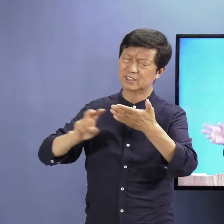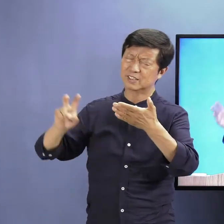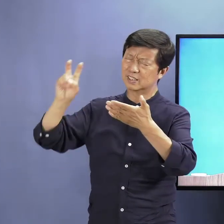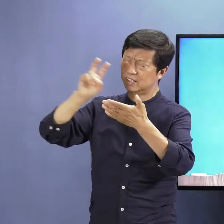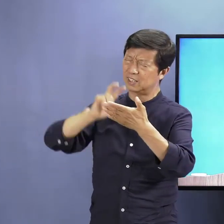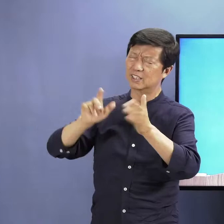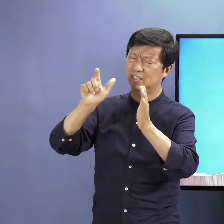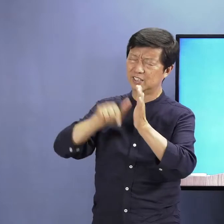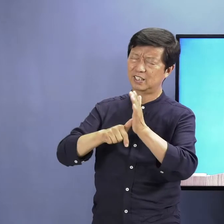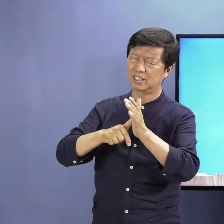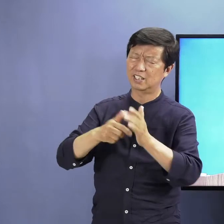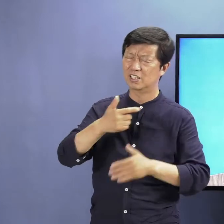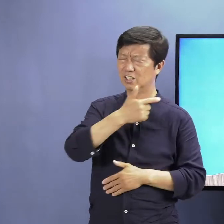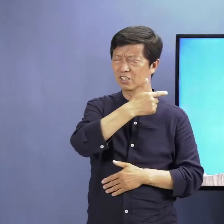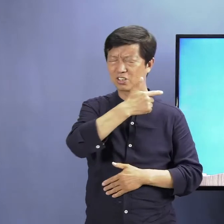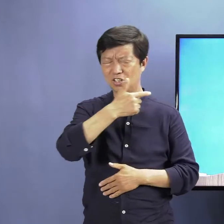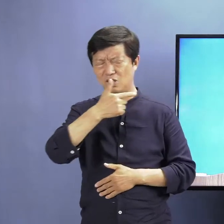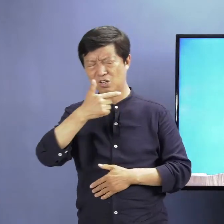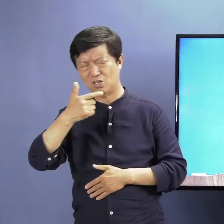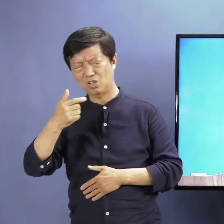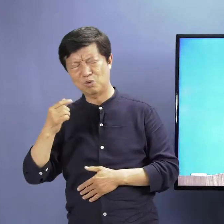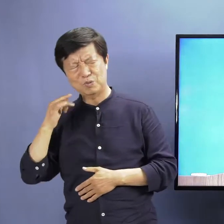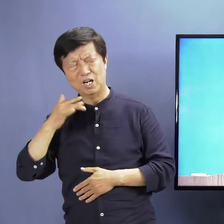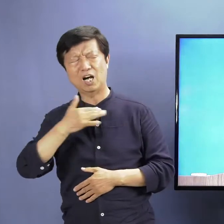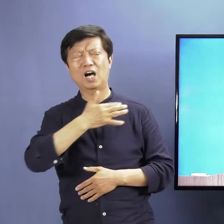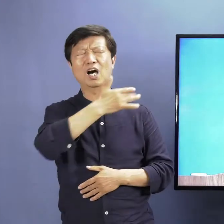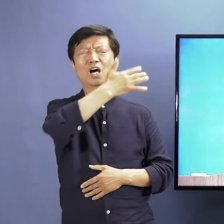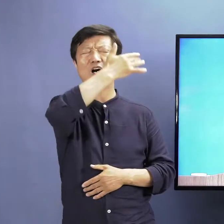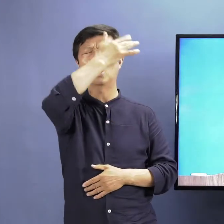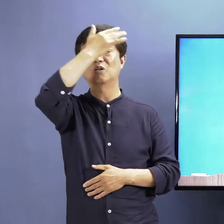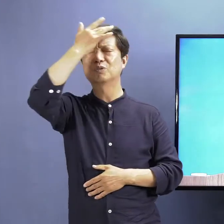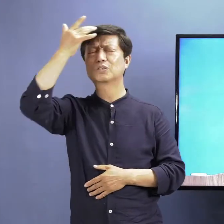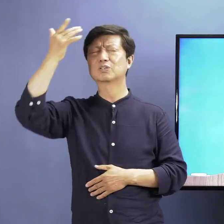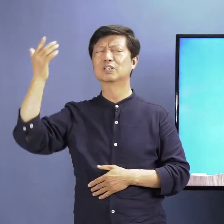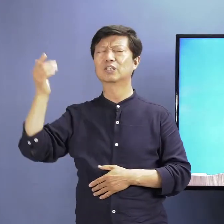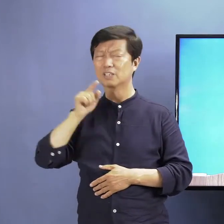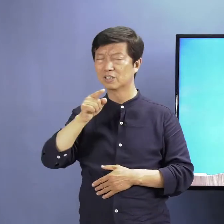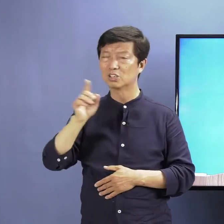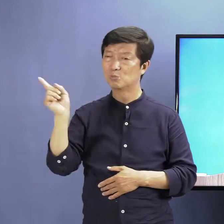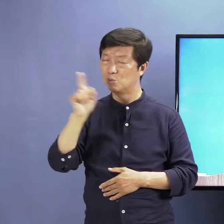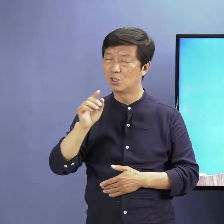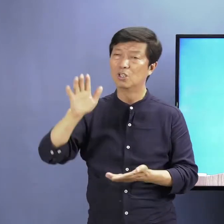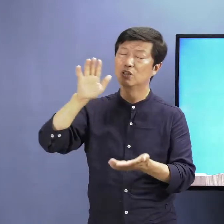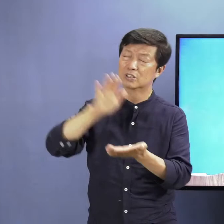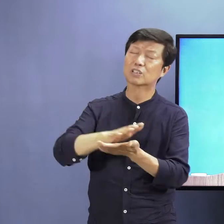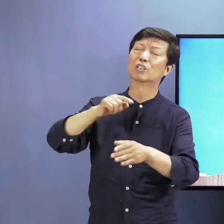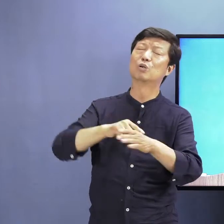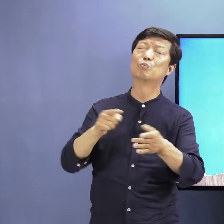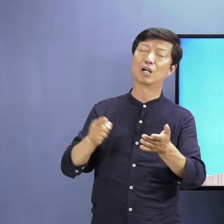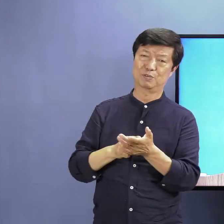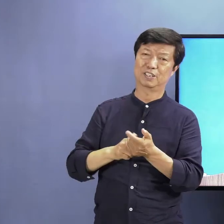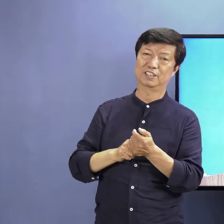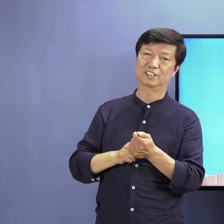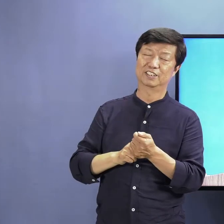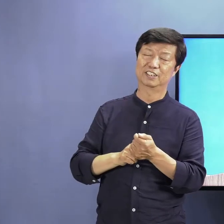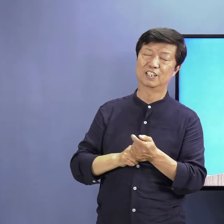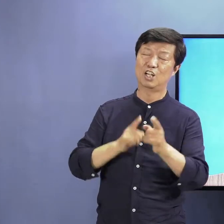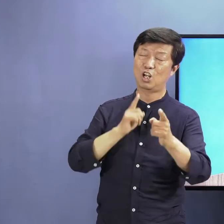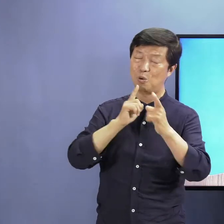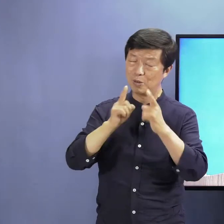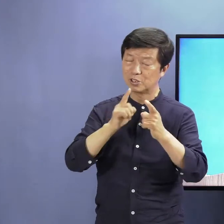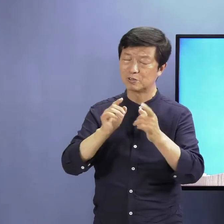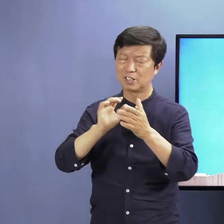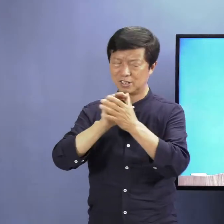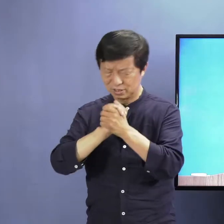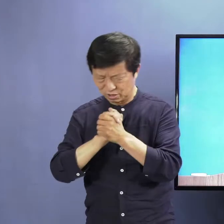그렇게 찬양하는데 그게 패션이죠. 예, 말씀과